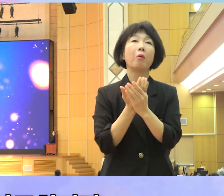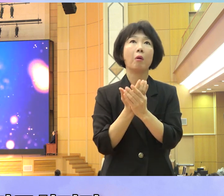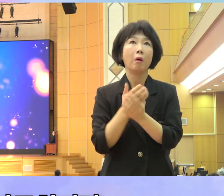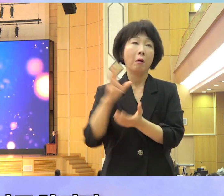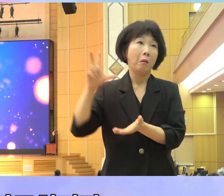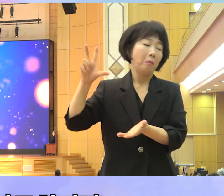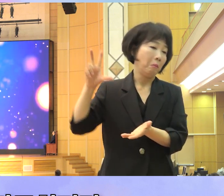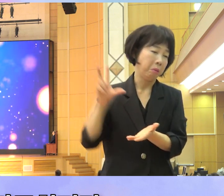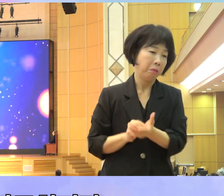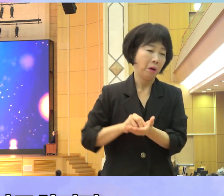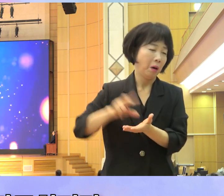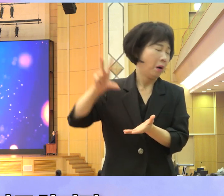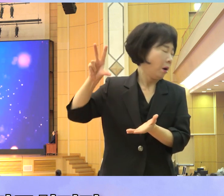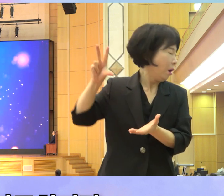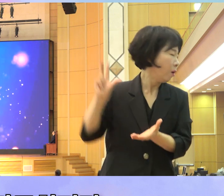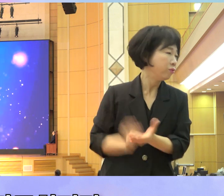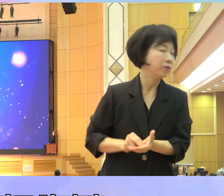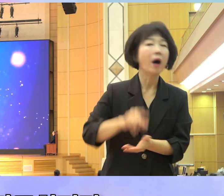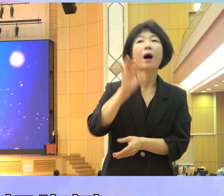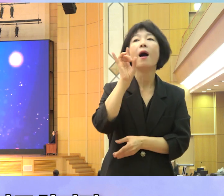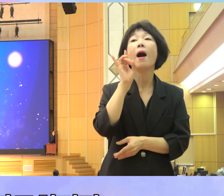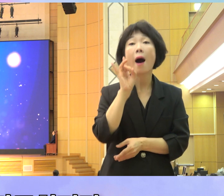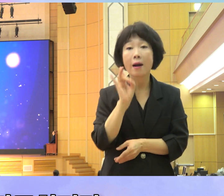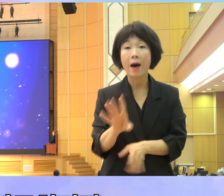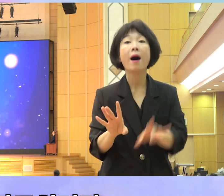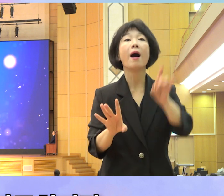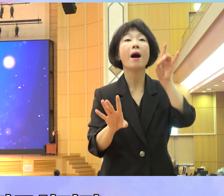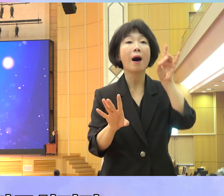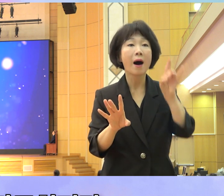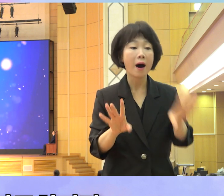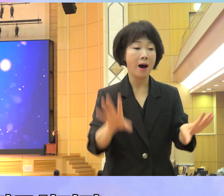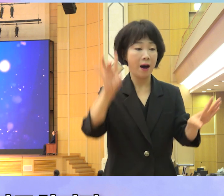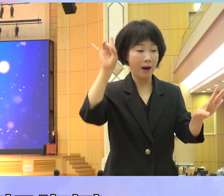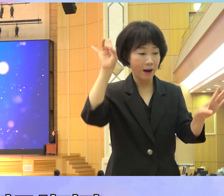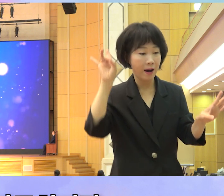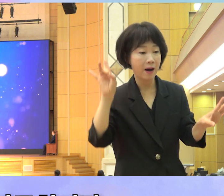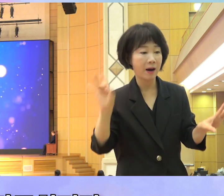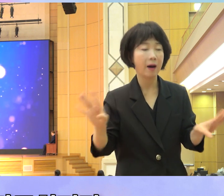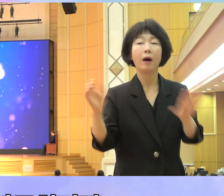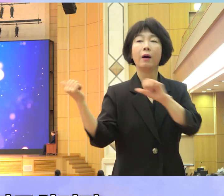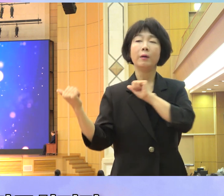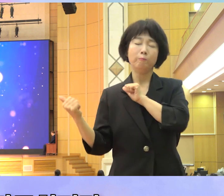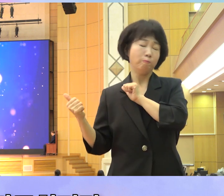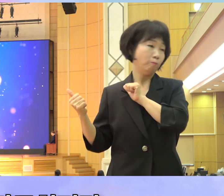모든 문제들 하나하나